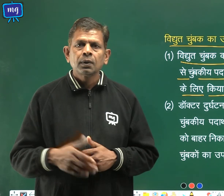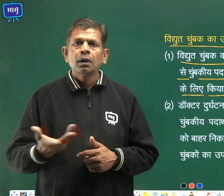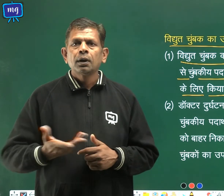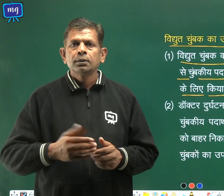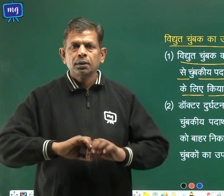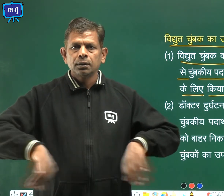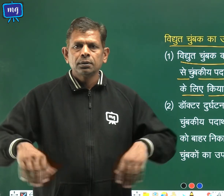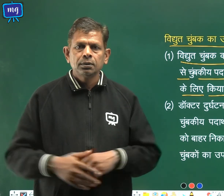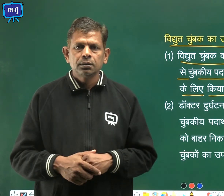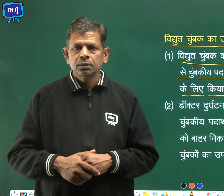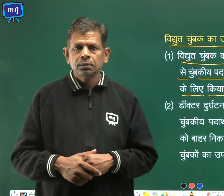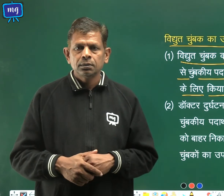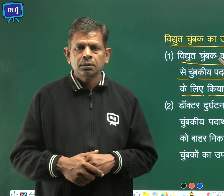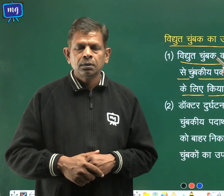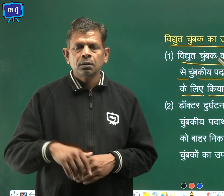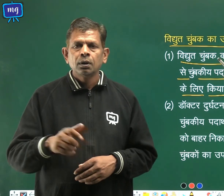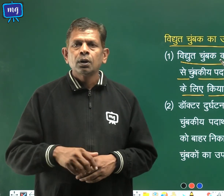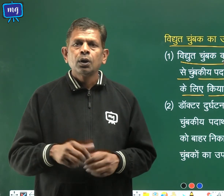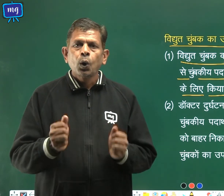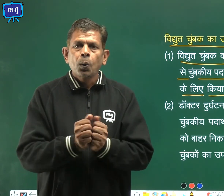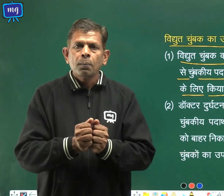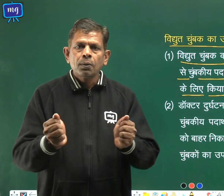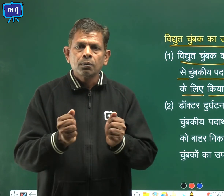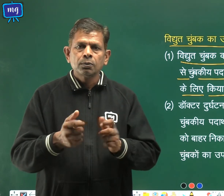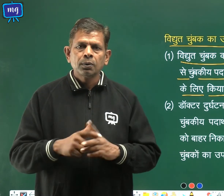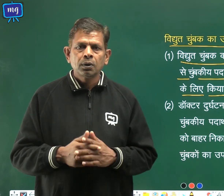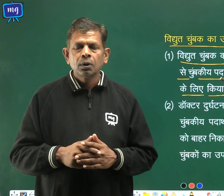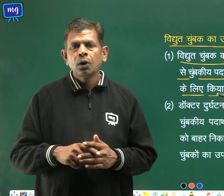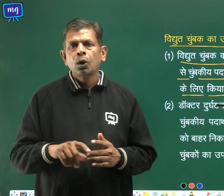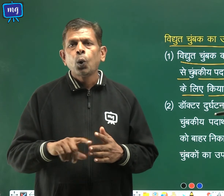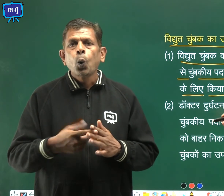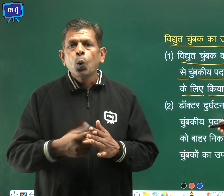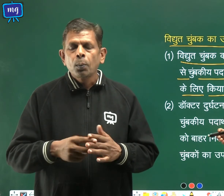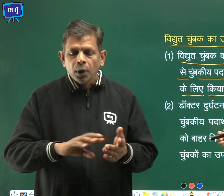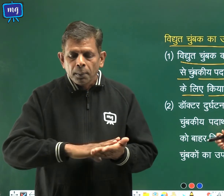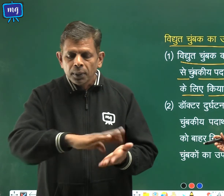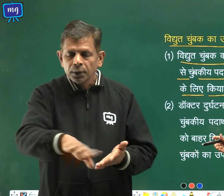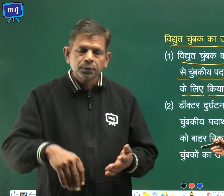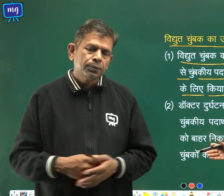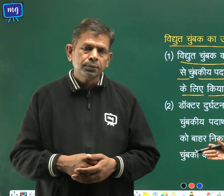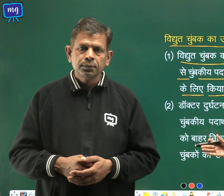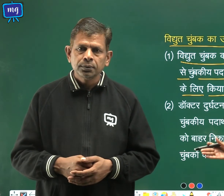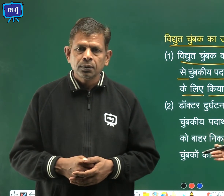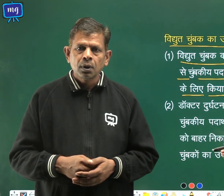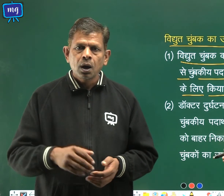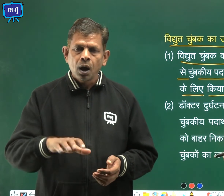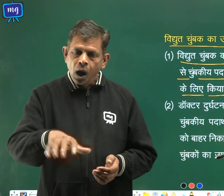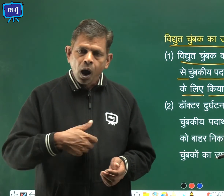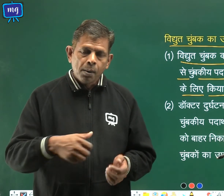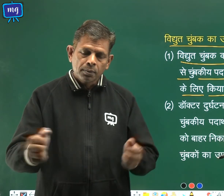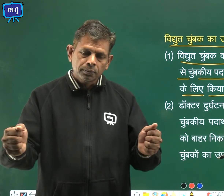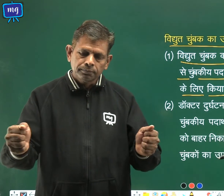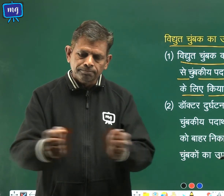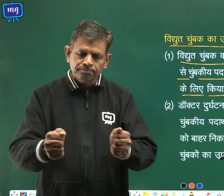है कि विद्युत चुंबक चुंबकीय पदार्थों को अपनी ओर आकर्षित